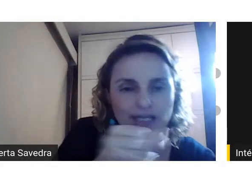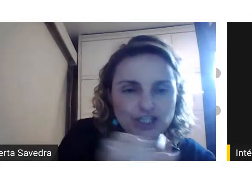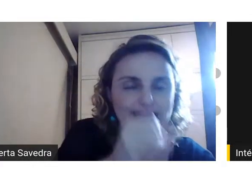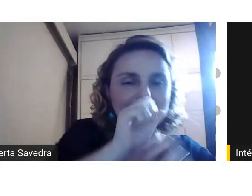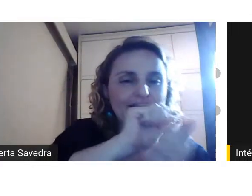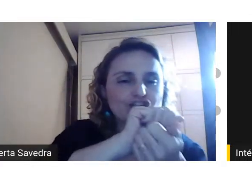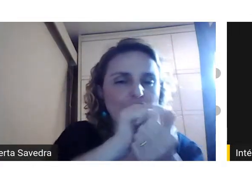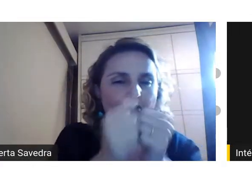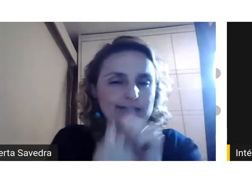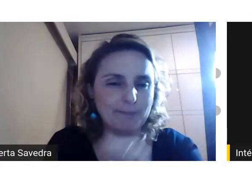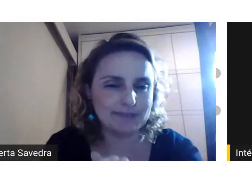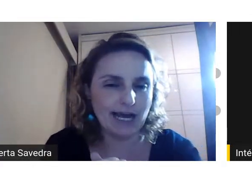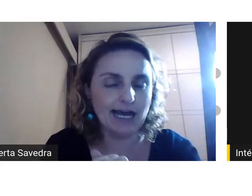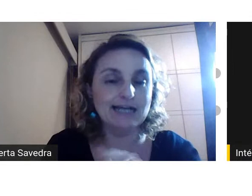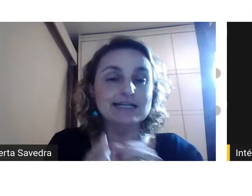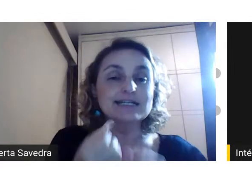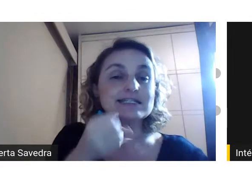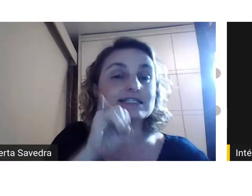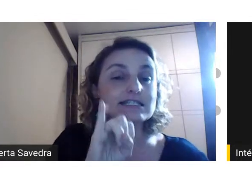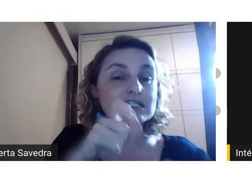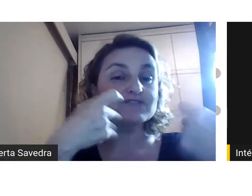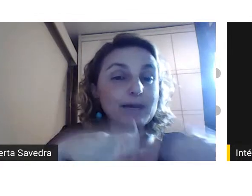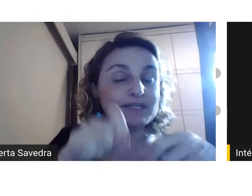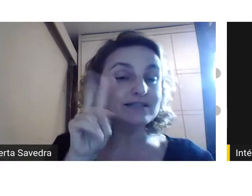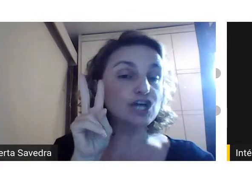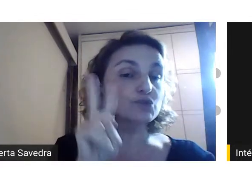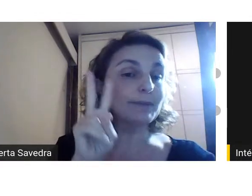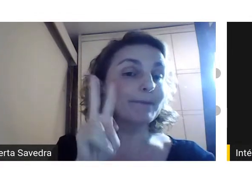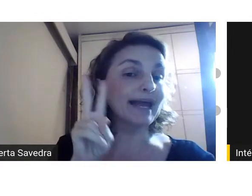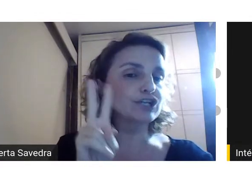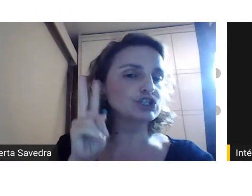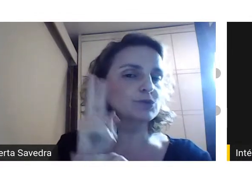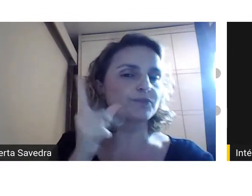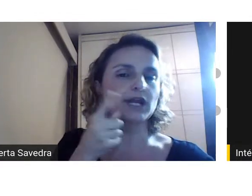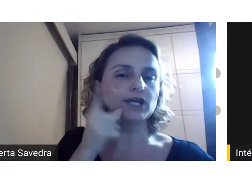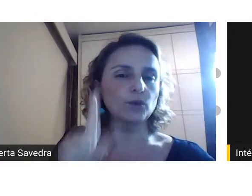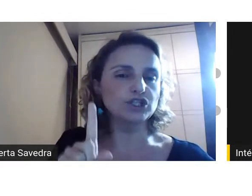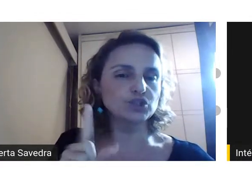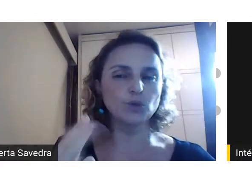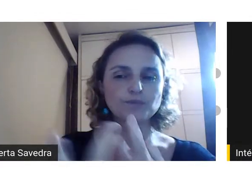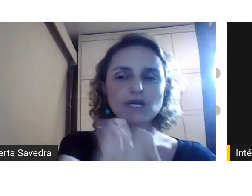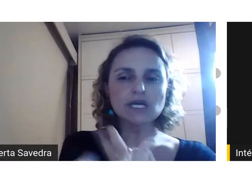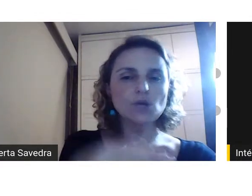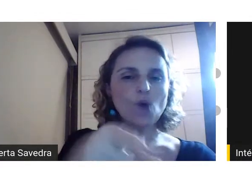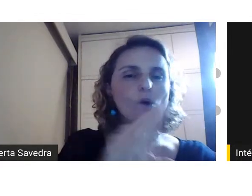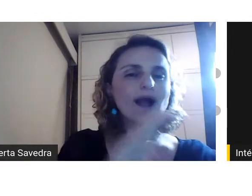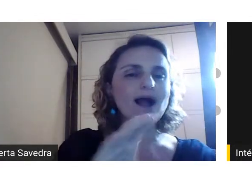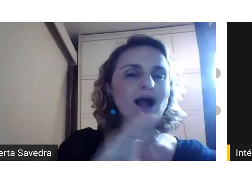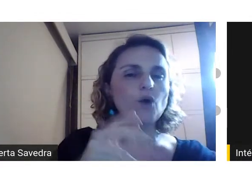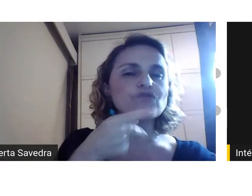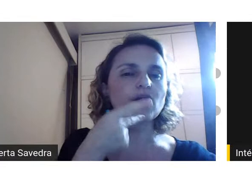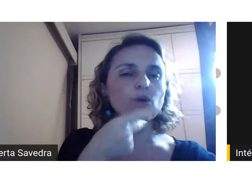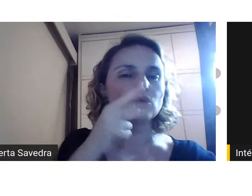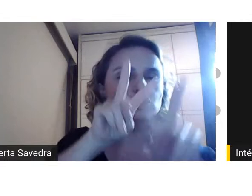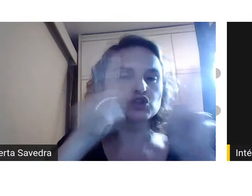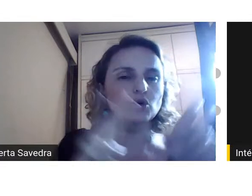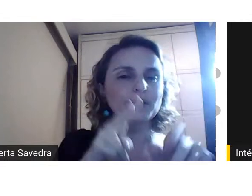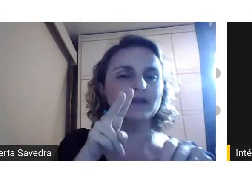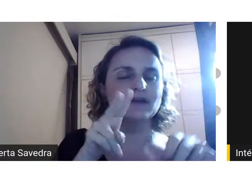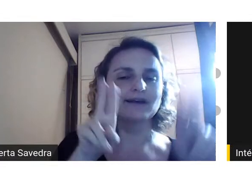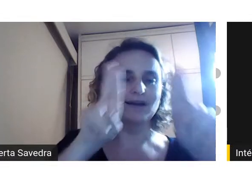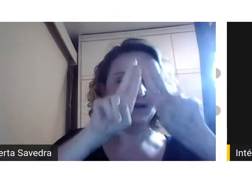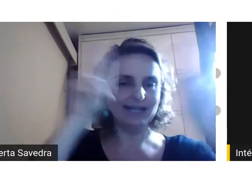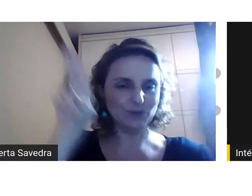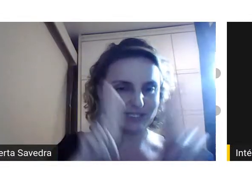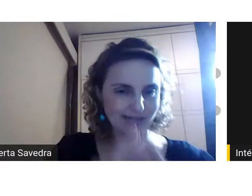e adaptar da forma que a comunidade surda e suas construções que foram criadas dentro daquela